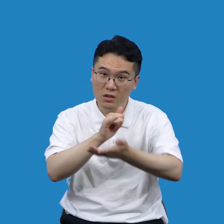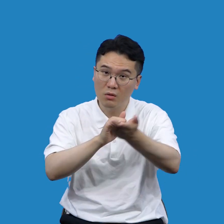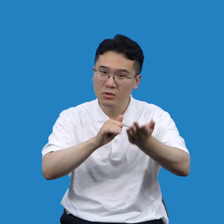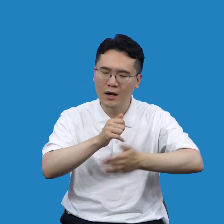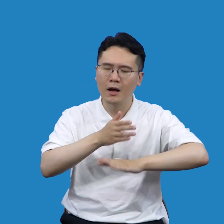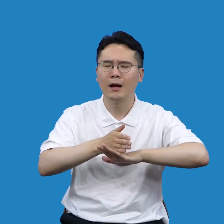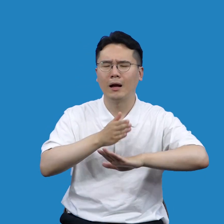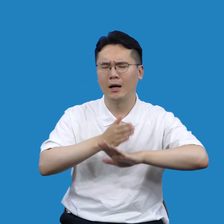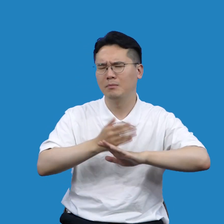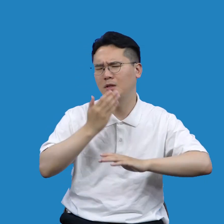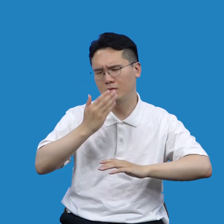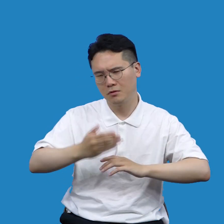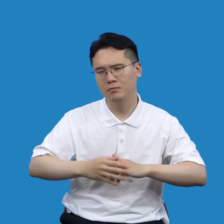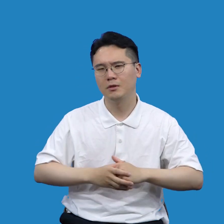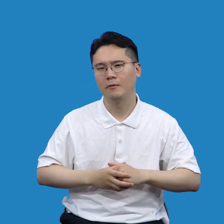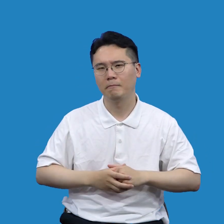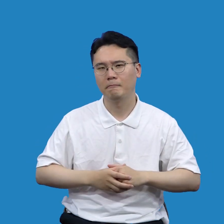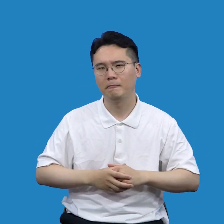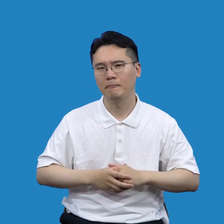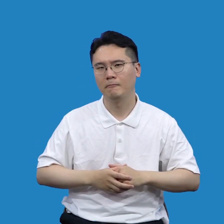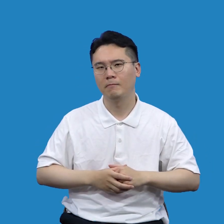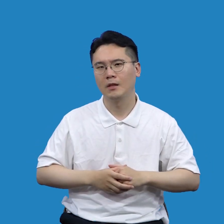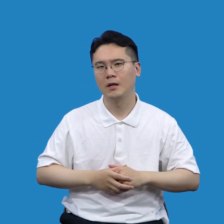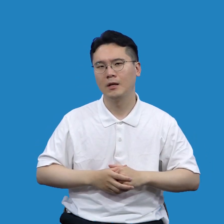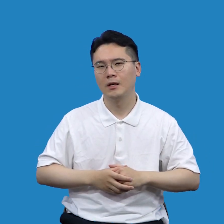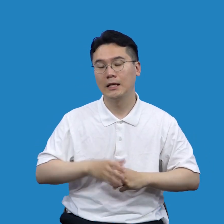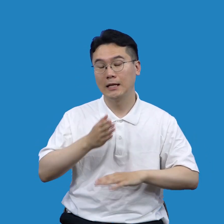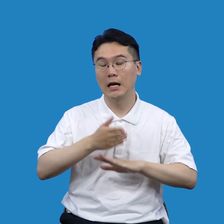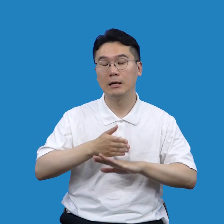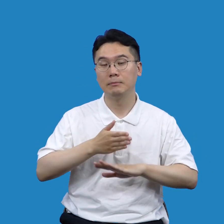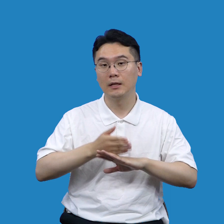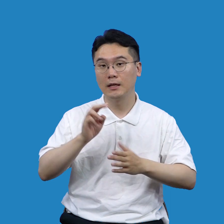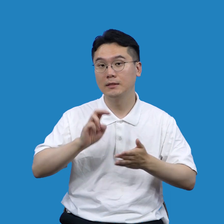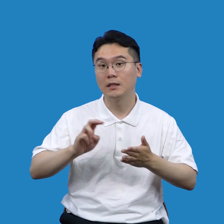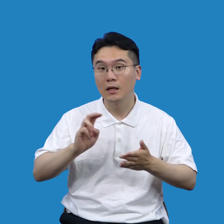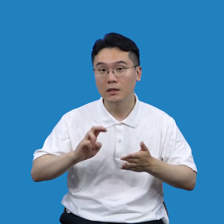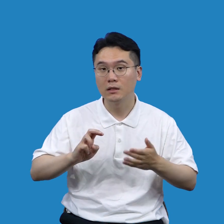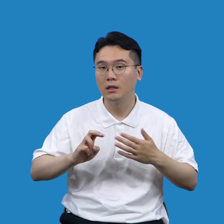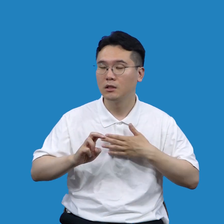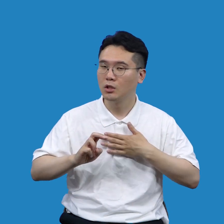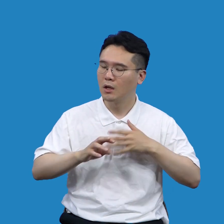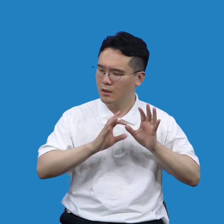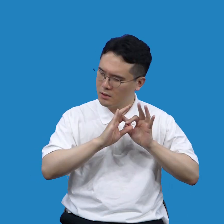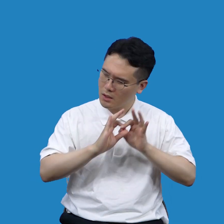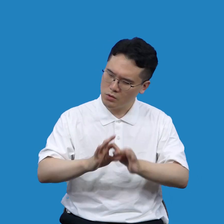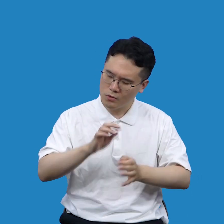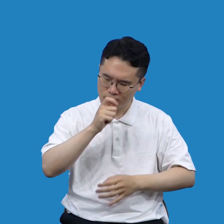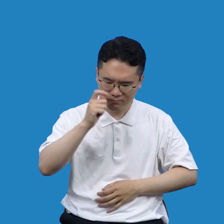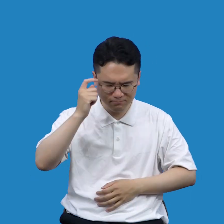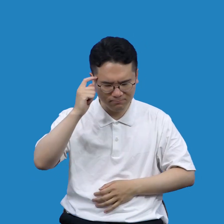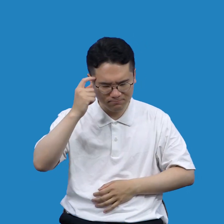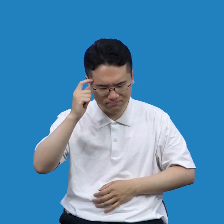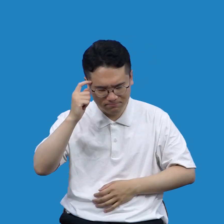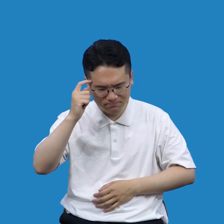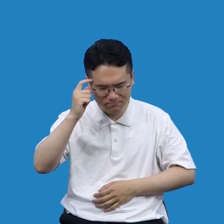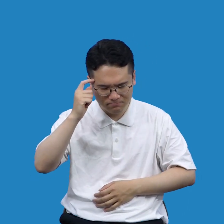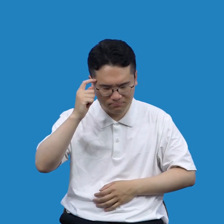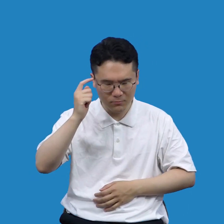감사하세요. 이 감사라는 찬양을 계속 저는 이렇게 묵상하고